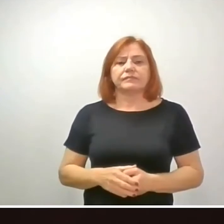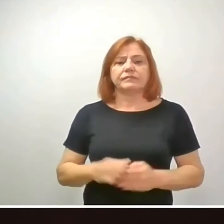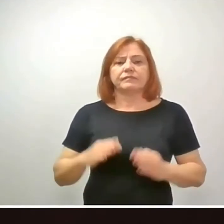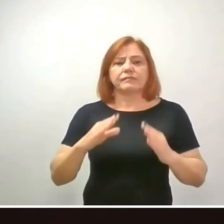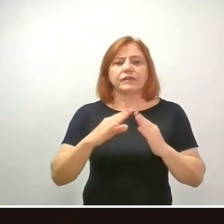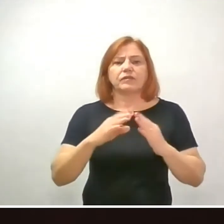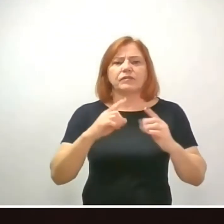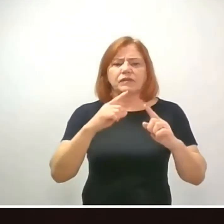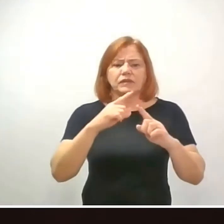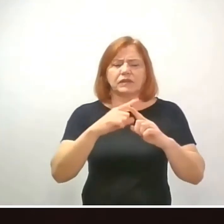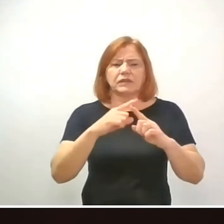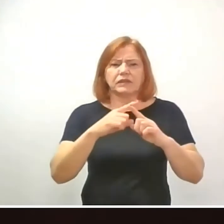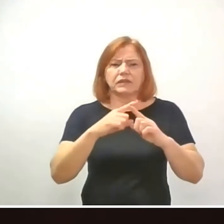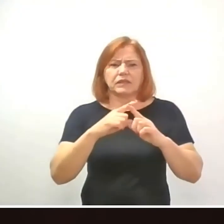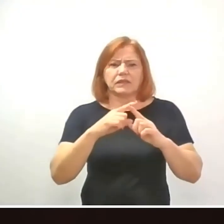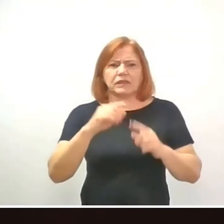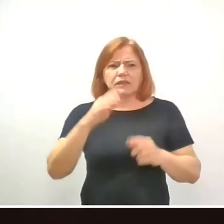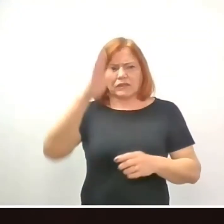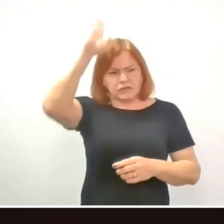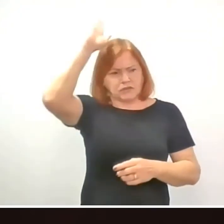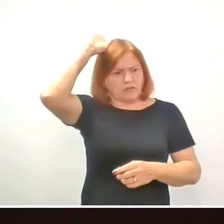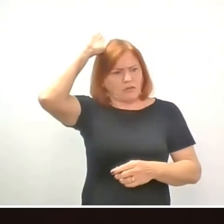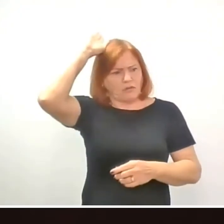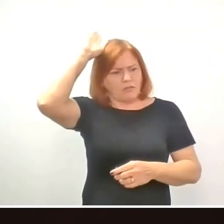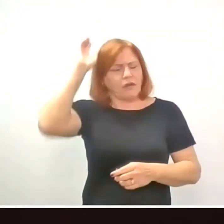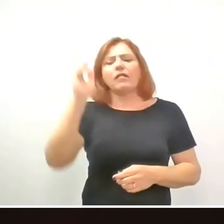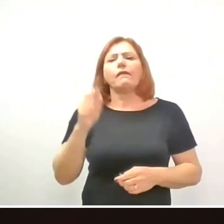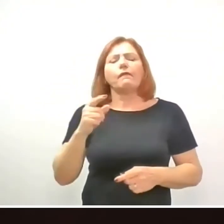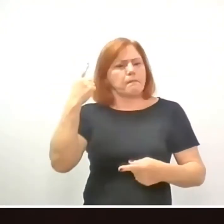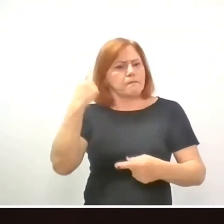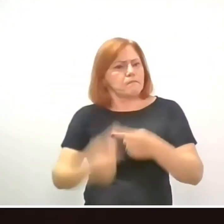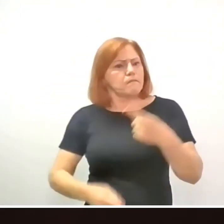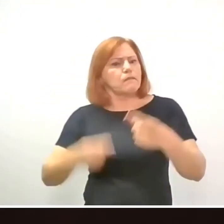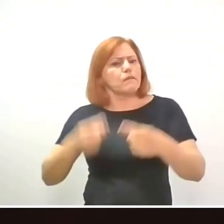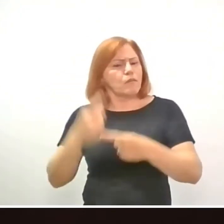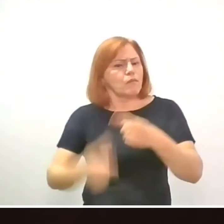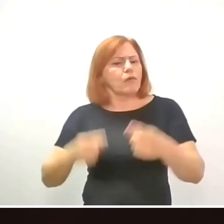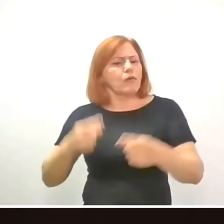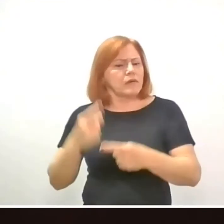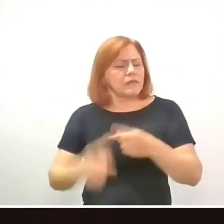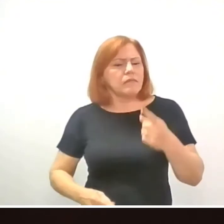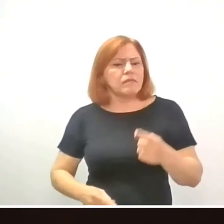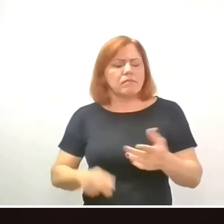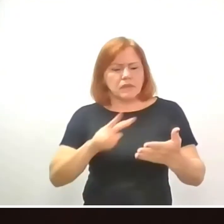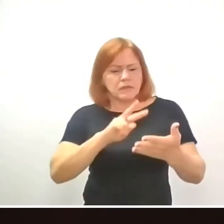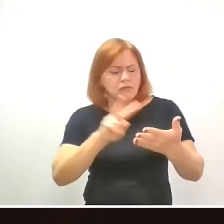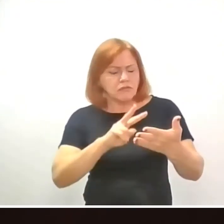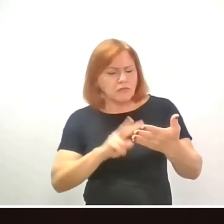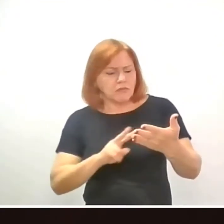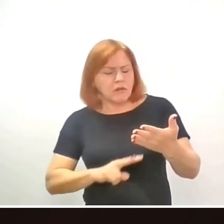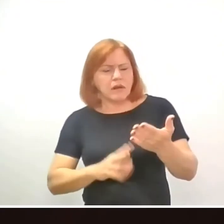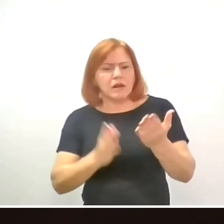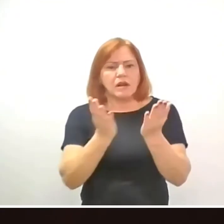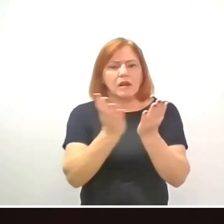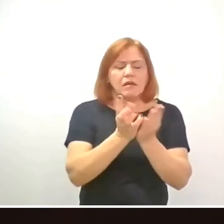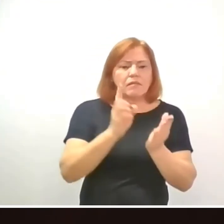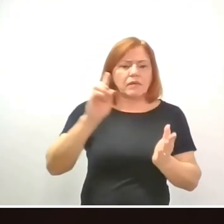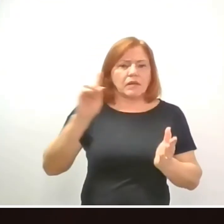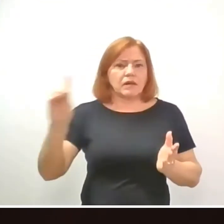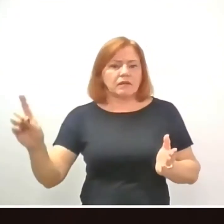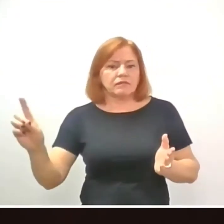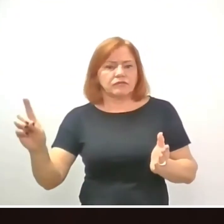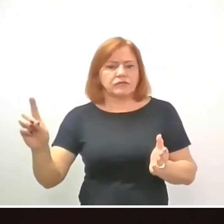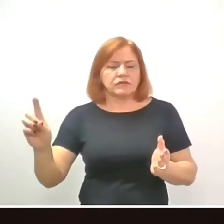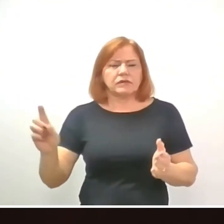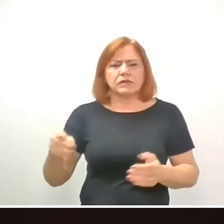o uso dos livros do Antigo e do Novo Testamento pelos leigos. Os leigos já eram privados das escrituras há muito